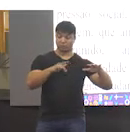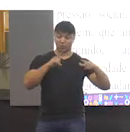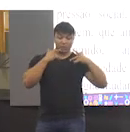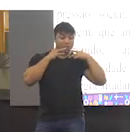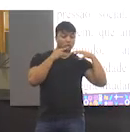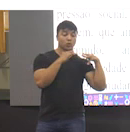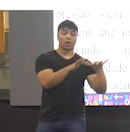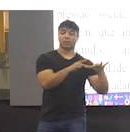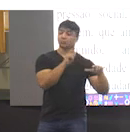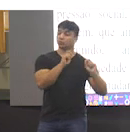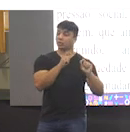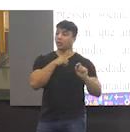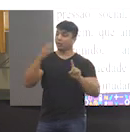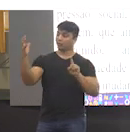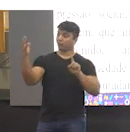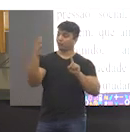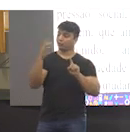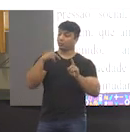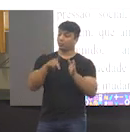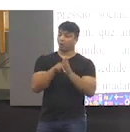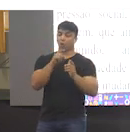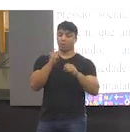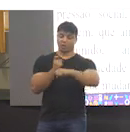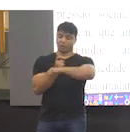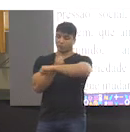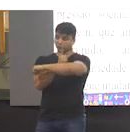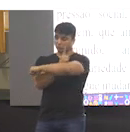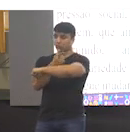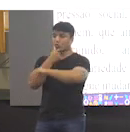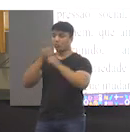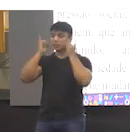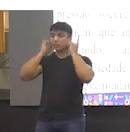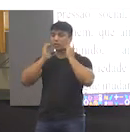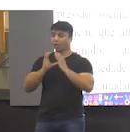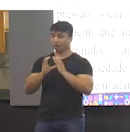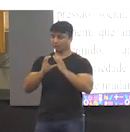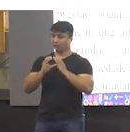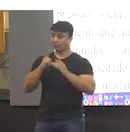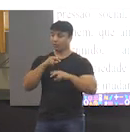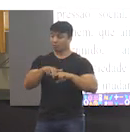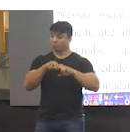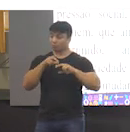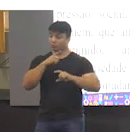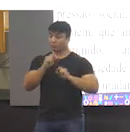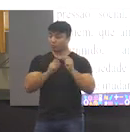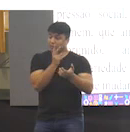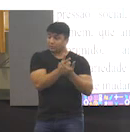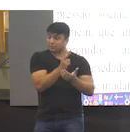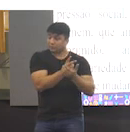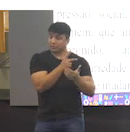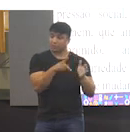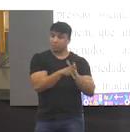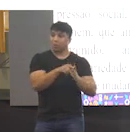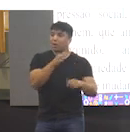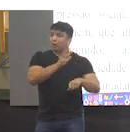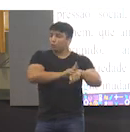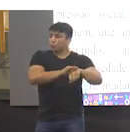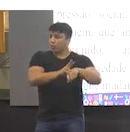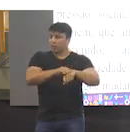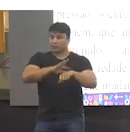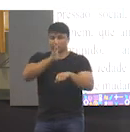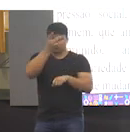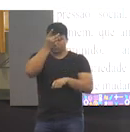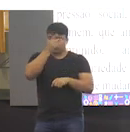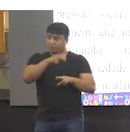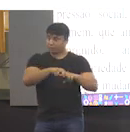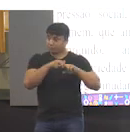naturalismo é fortemente influenciado pela teoria evolucionista de Charles Darwin. Por isso, ver o homem sempre pelo lado patológico.